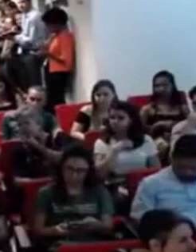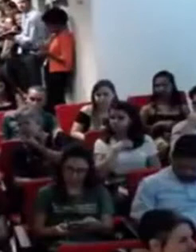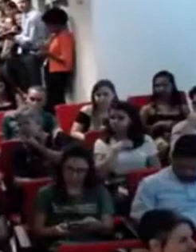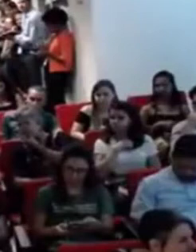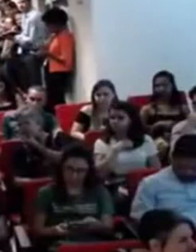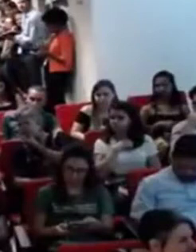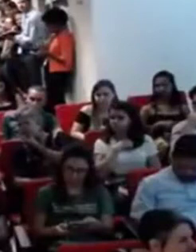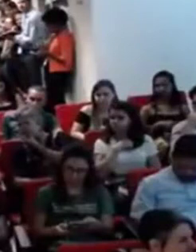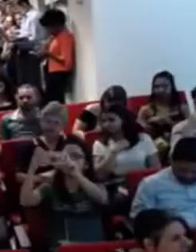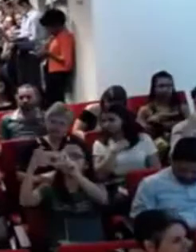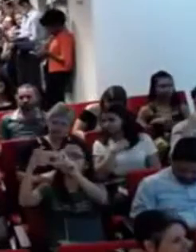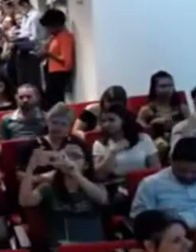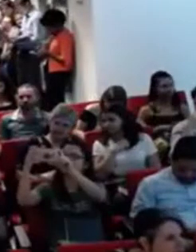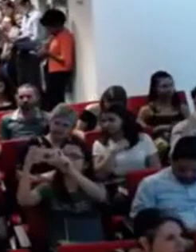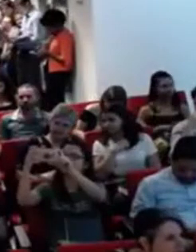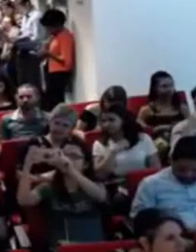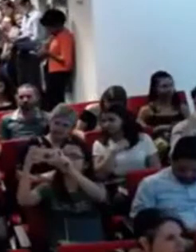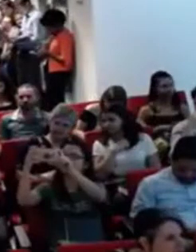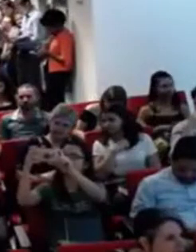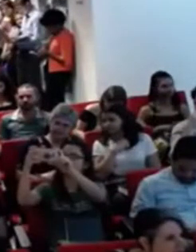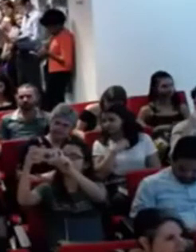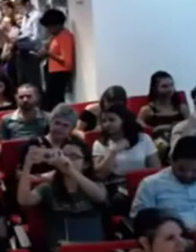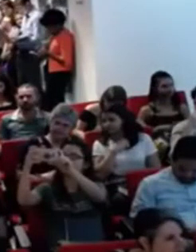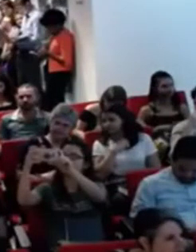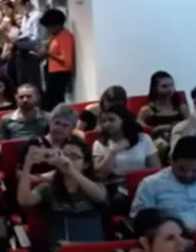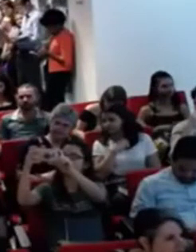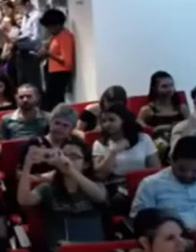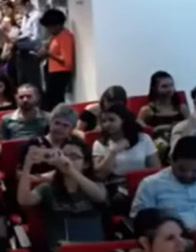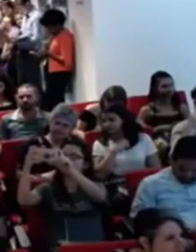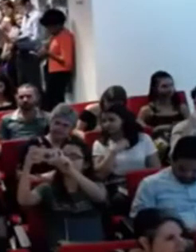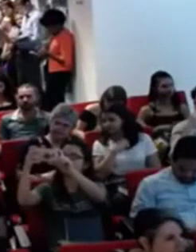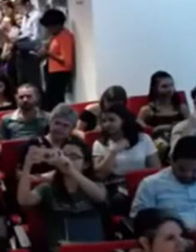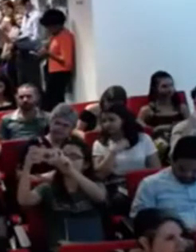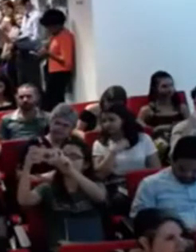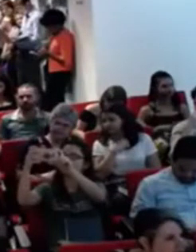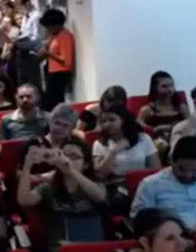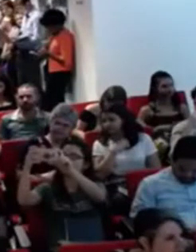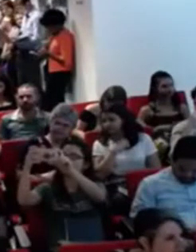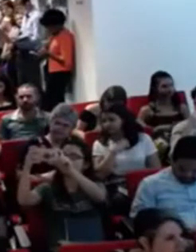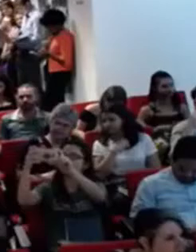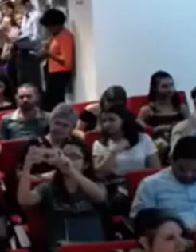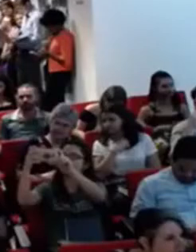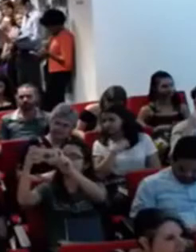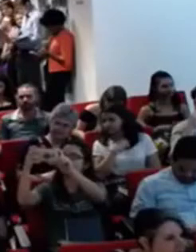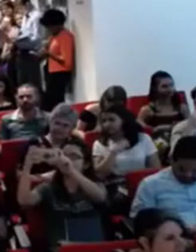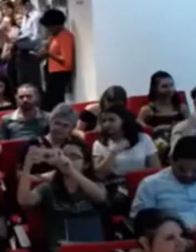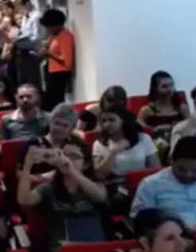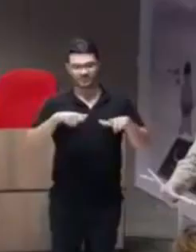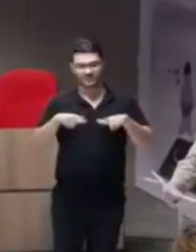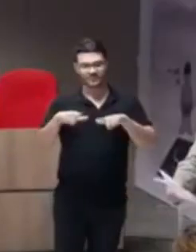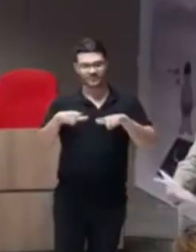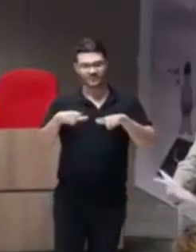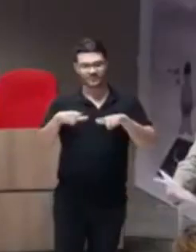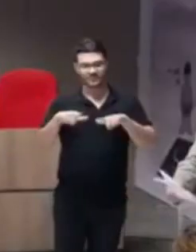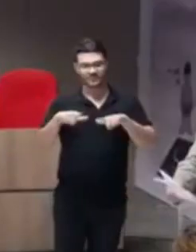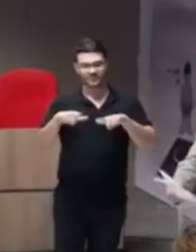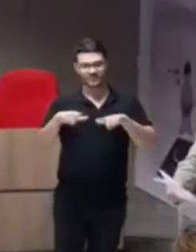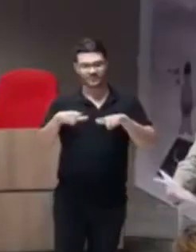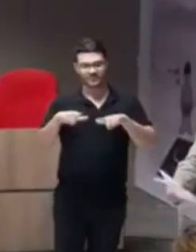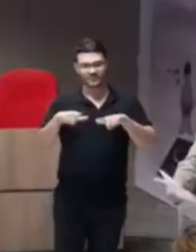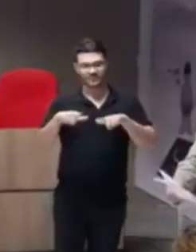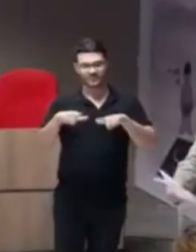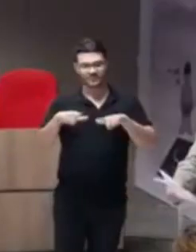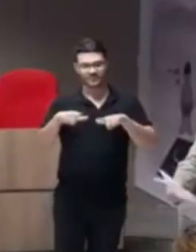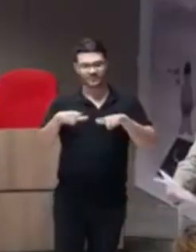Boa tarde a todos e a todas. Sejam muito bem-vindos ao Ministério Público do Trabalho. Essa é a casa de todos nós. Estamos